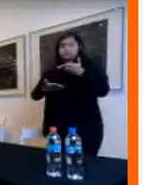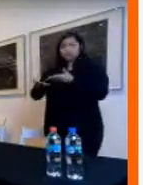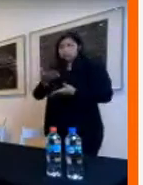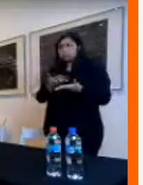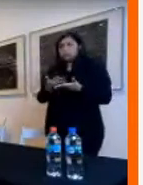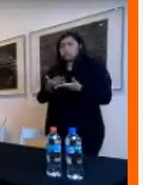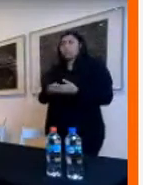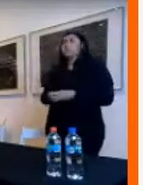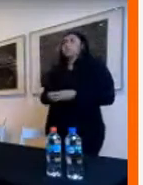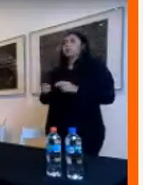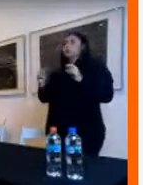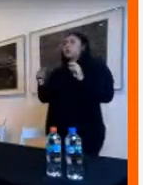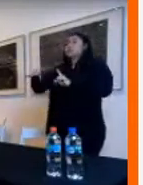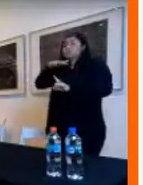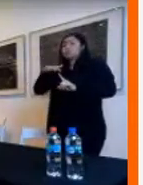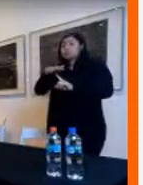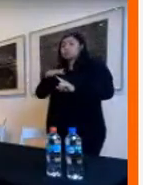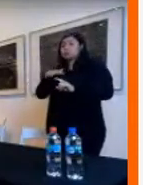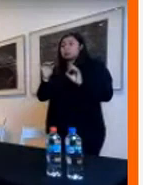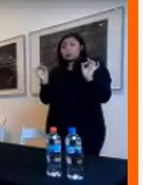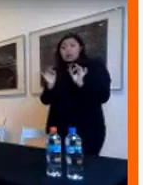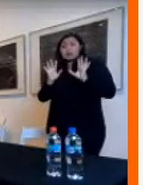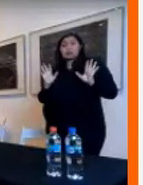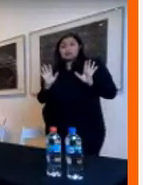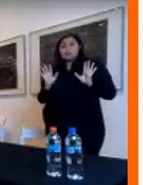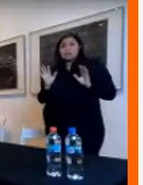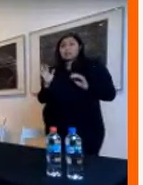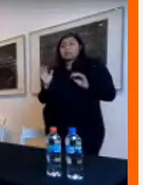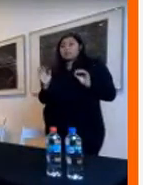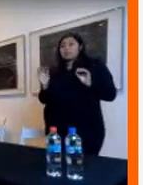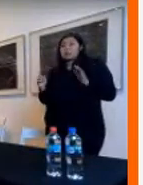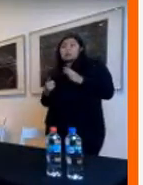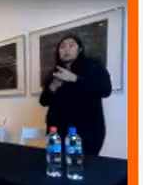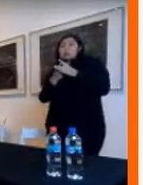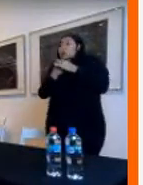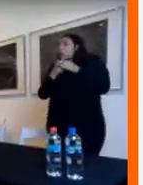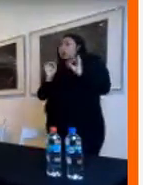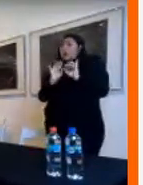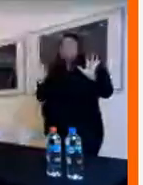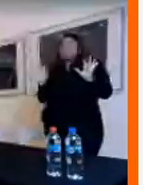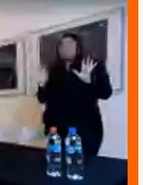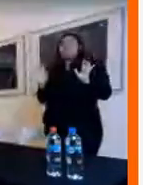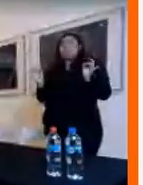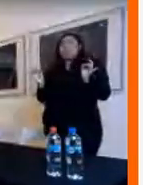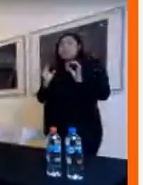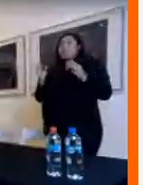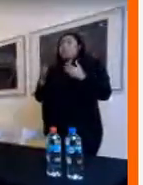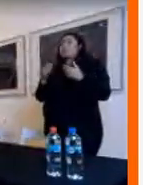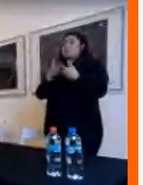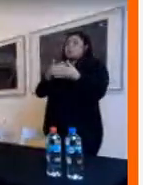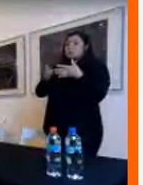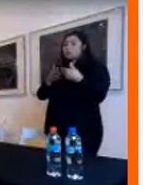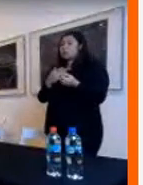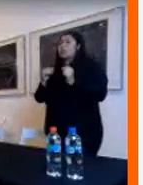muy fortuita y también muy, ¿cómo decirlo?, como espontánea, la manera en que los guías, que no sé, tenían